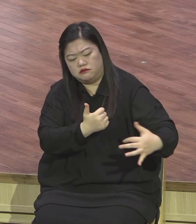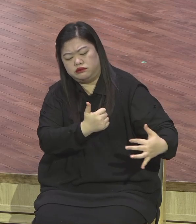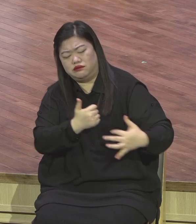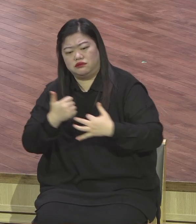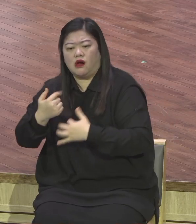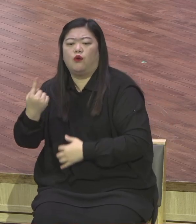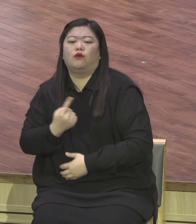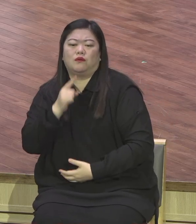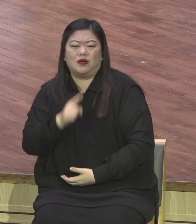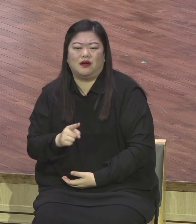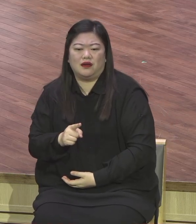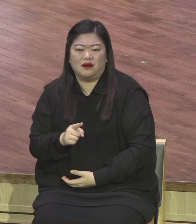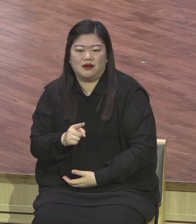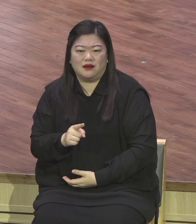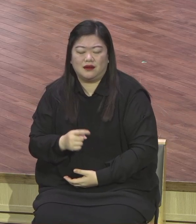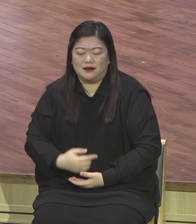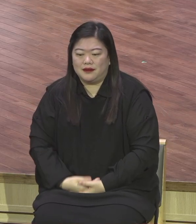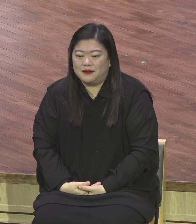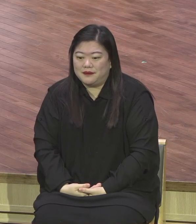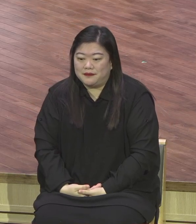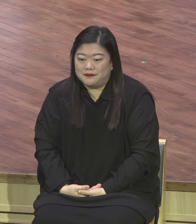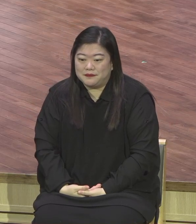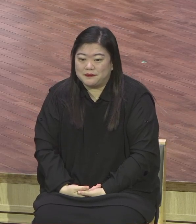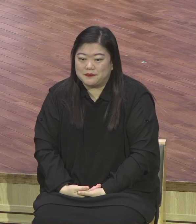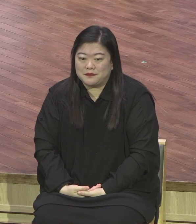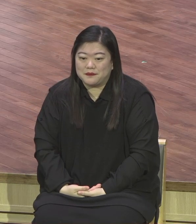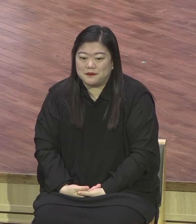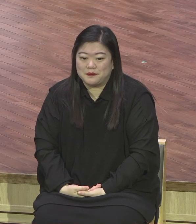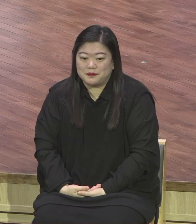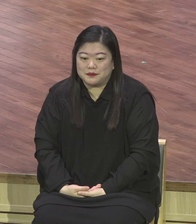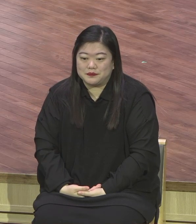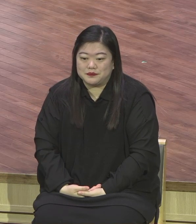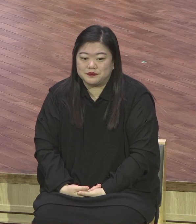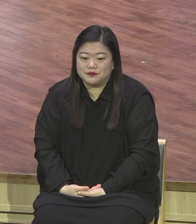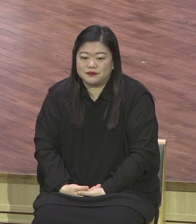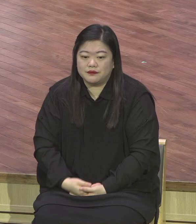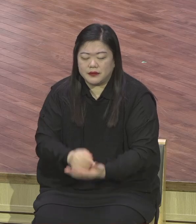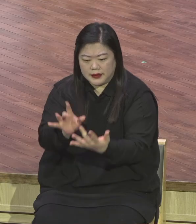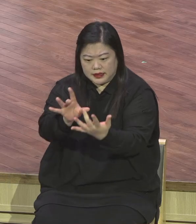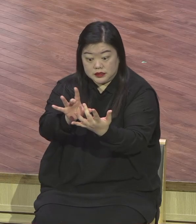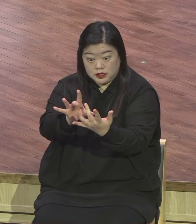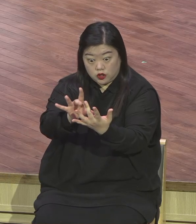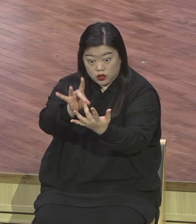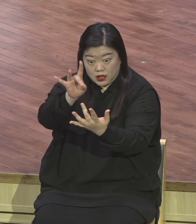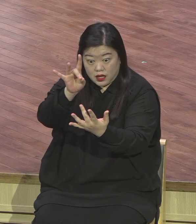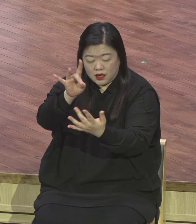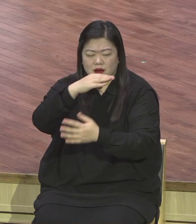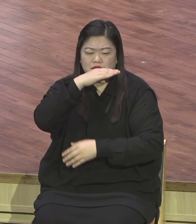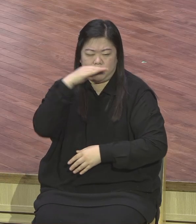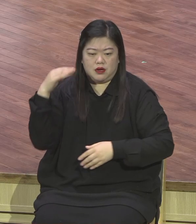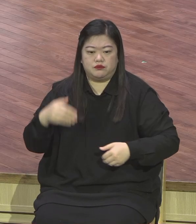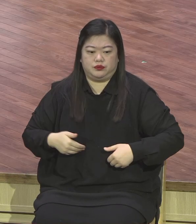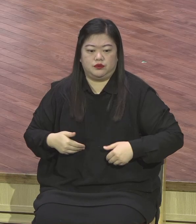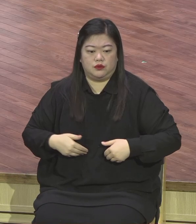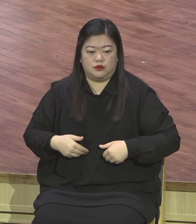계속해서 말씀하고 계세요 선택을 바로 해야 됩니다 우선순위를